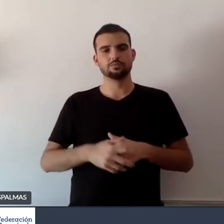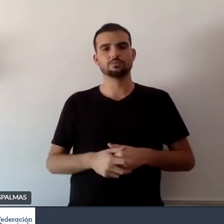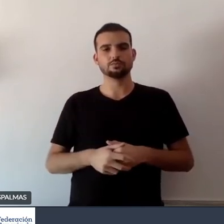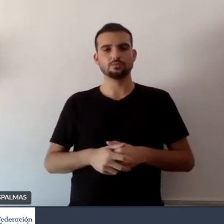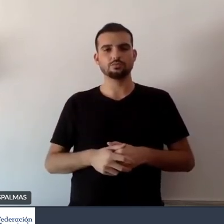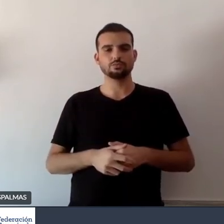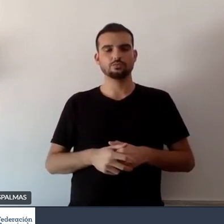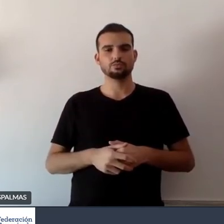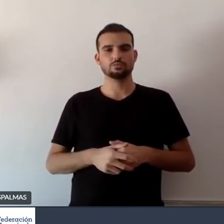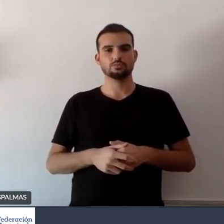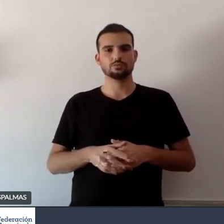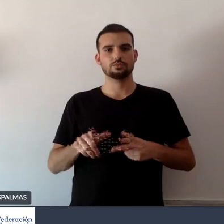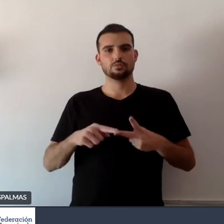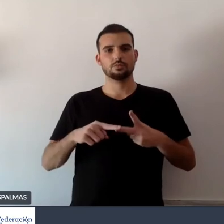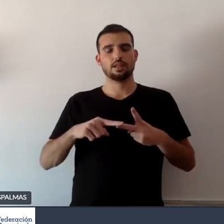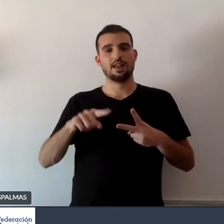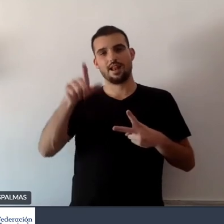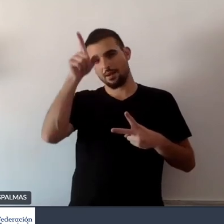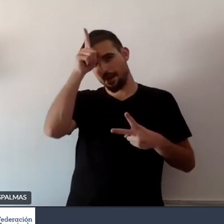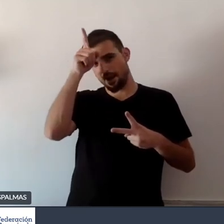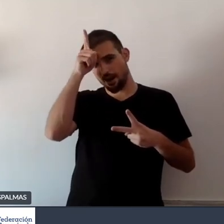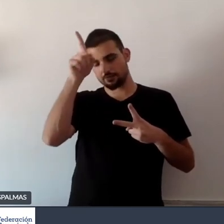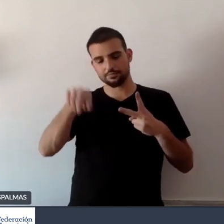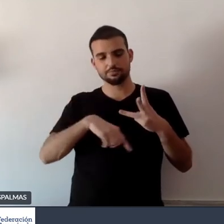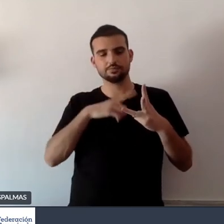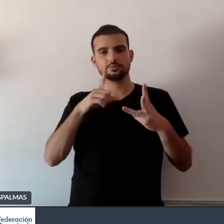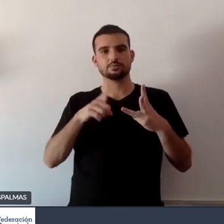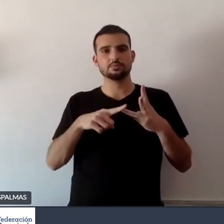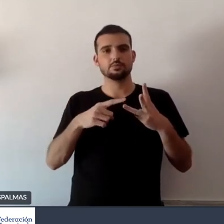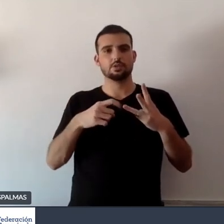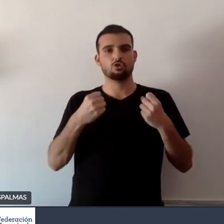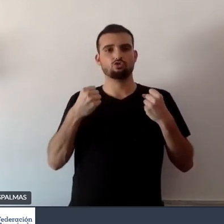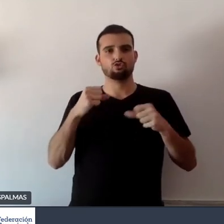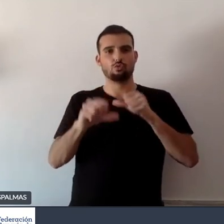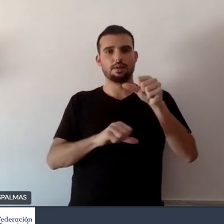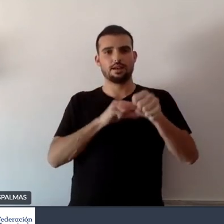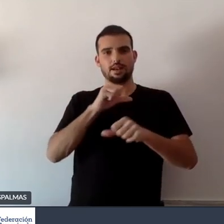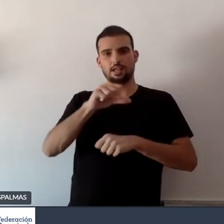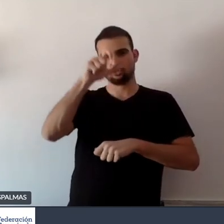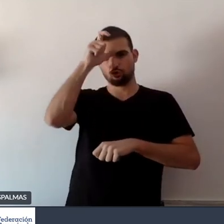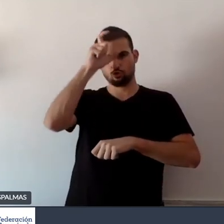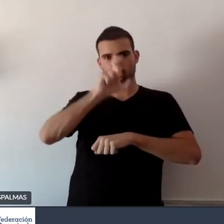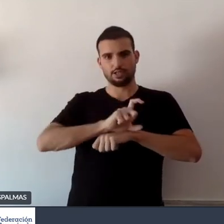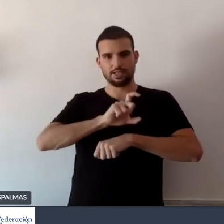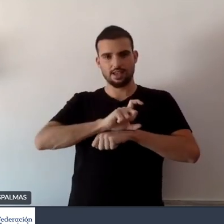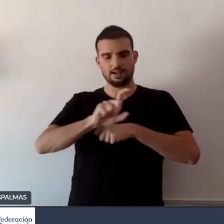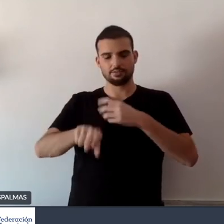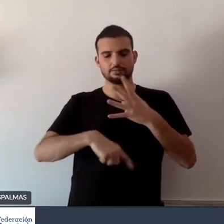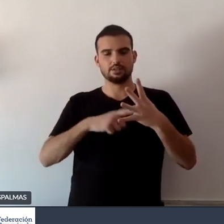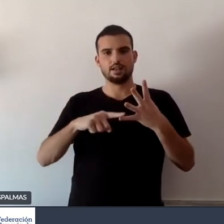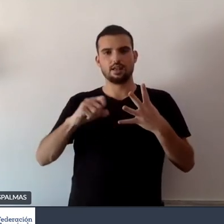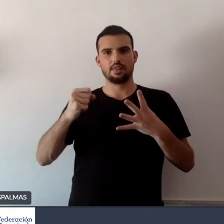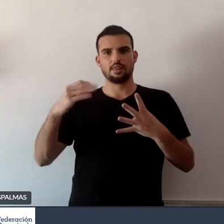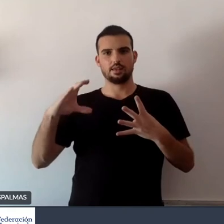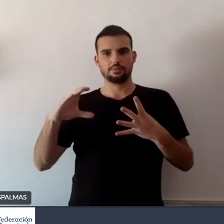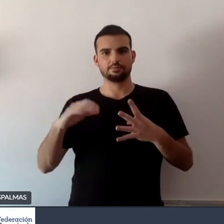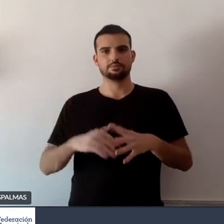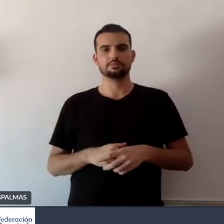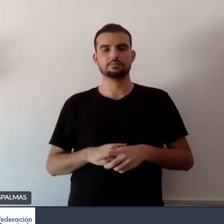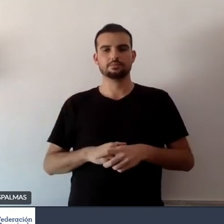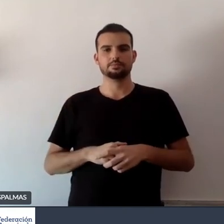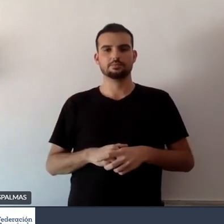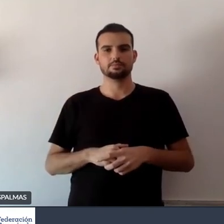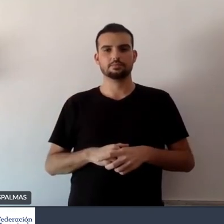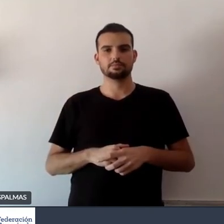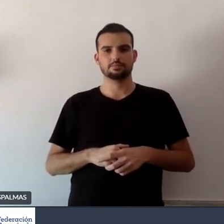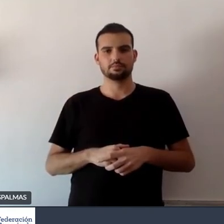la Liga de la BBL alemana, la Super League turca y la Liga ACB. Cuando hemos hablado de